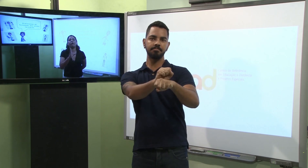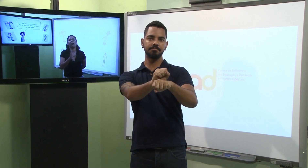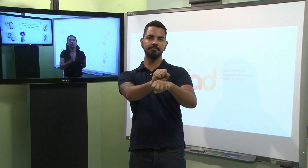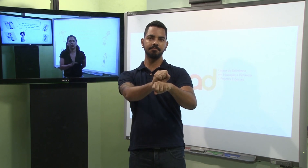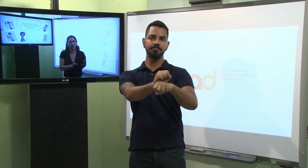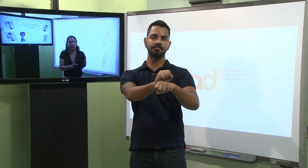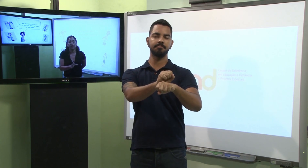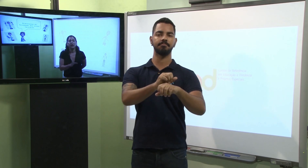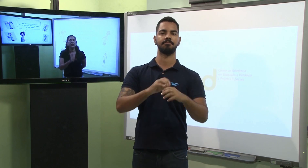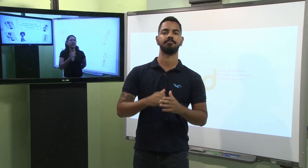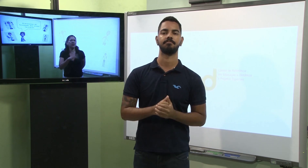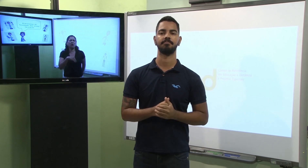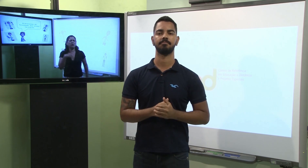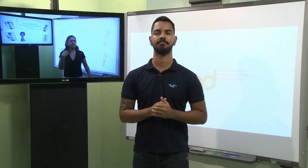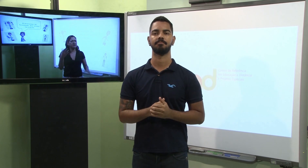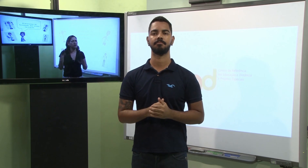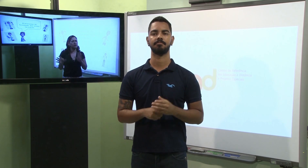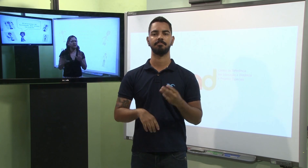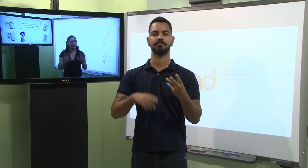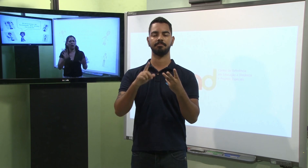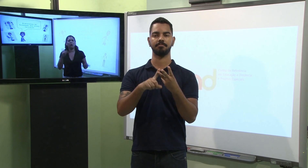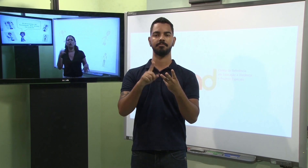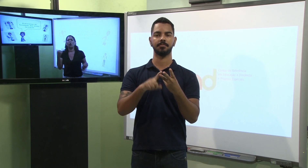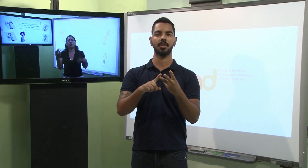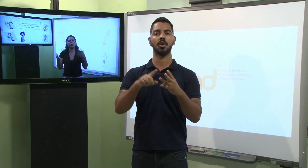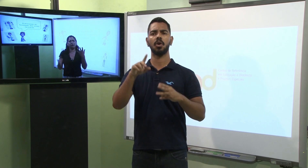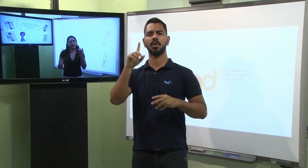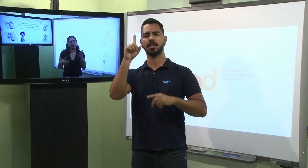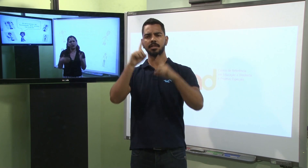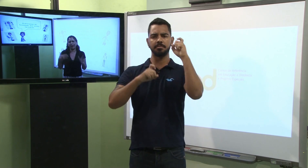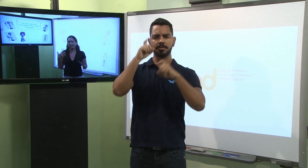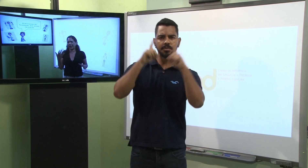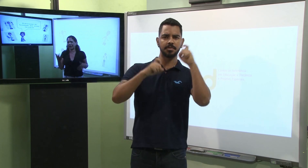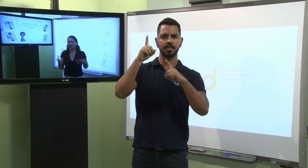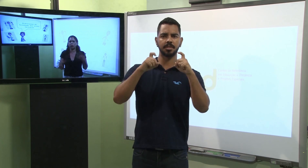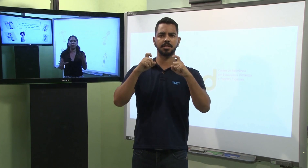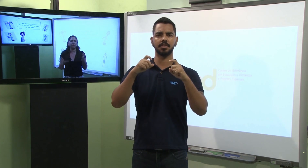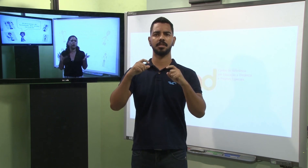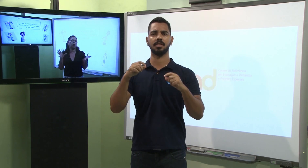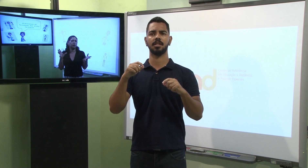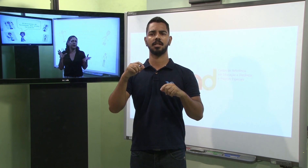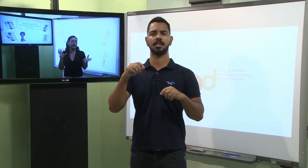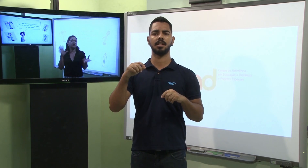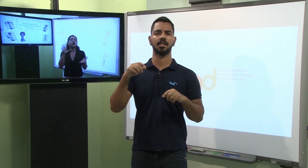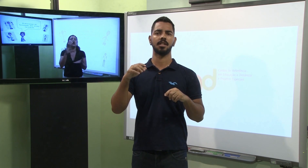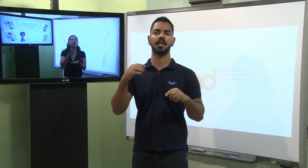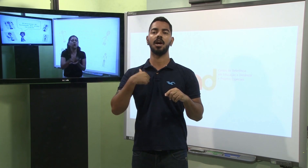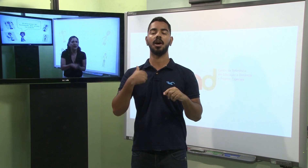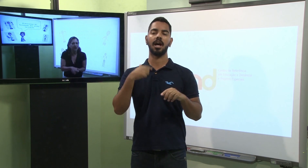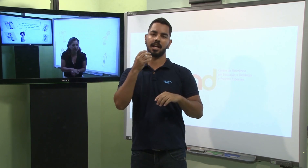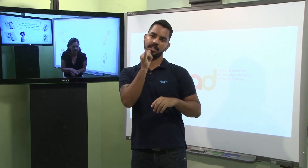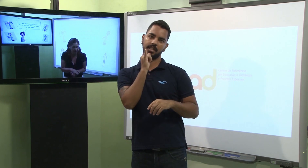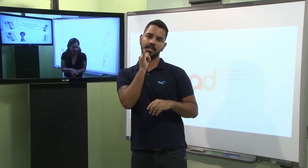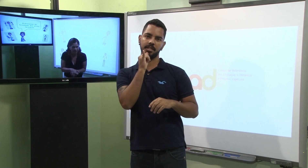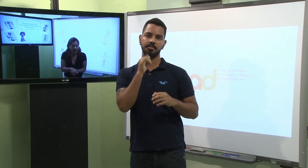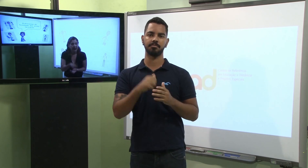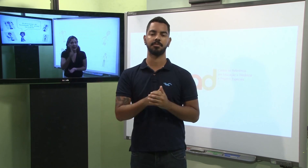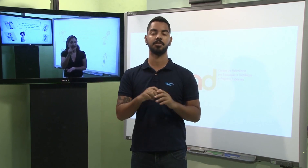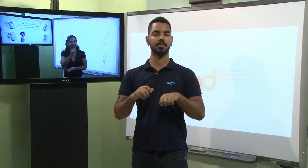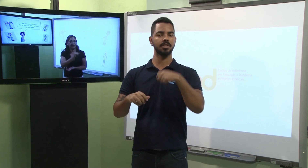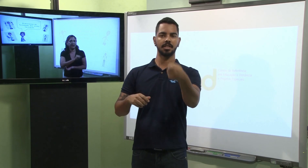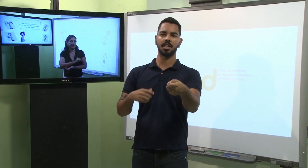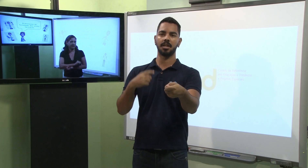estrutura morfológica e de alguma expressão facial ou movimento de cabeça como concomitante com este